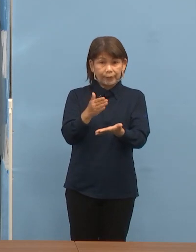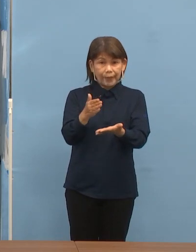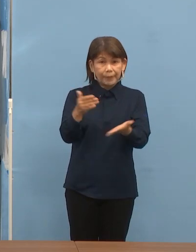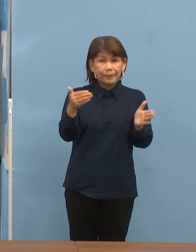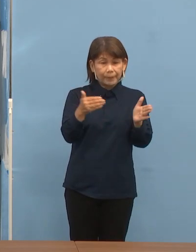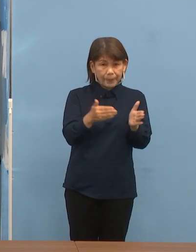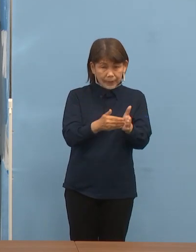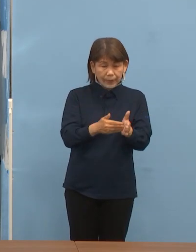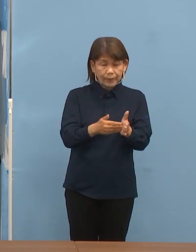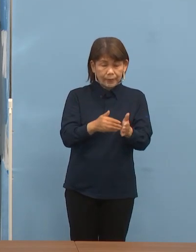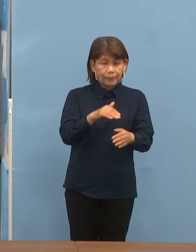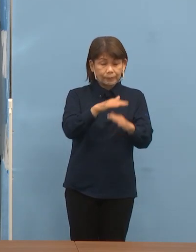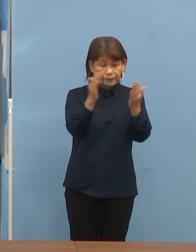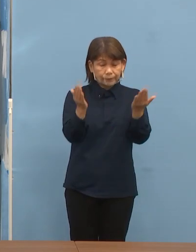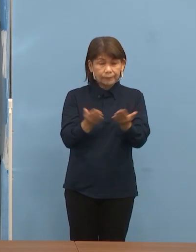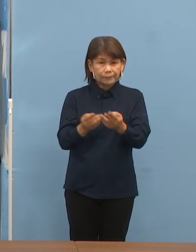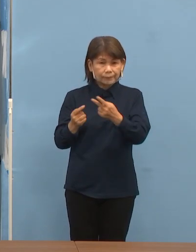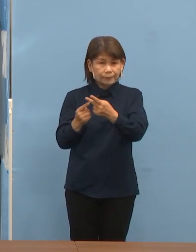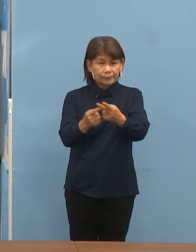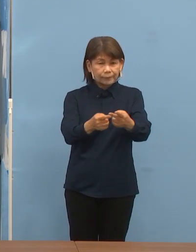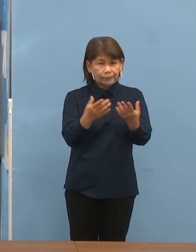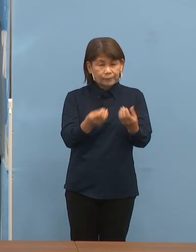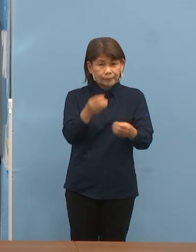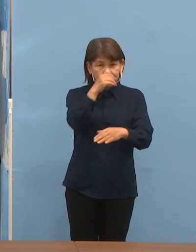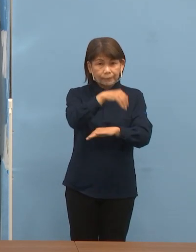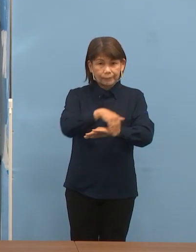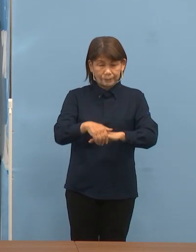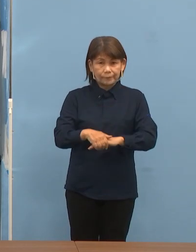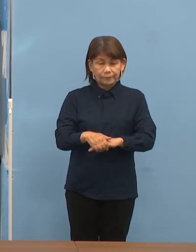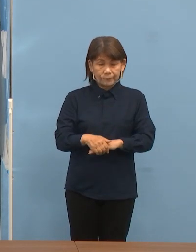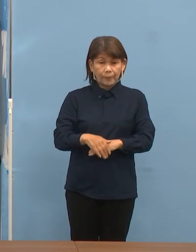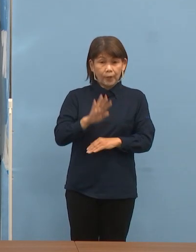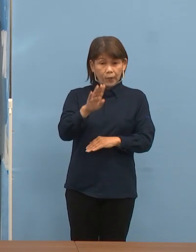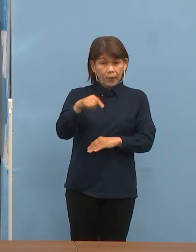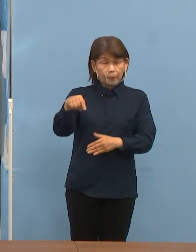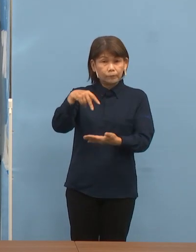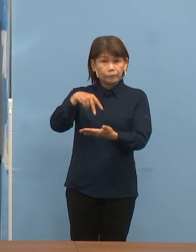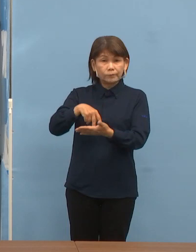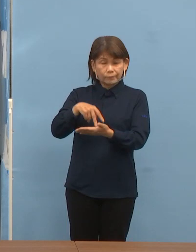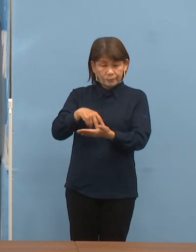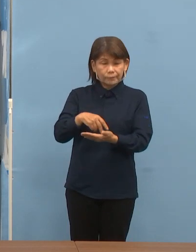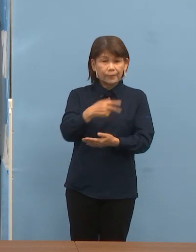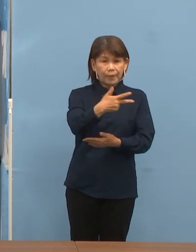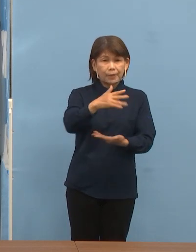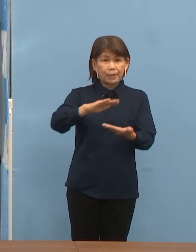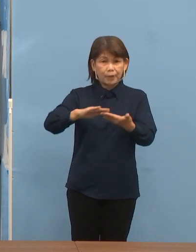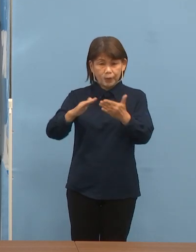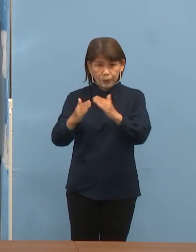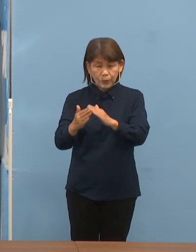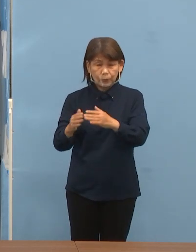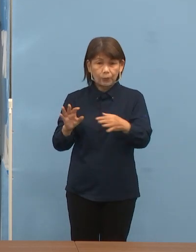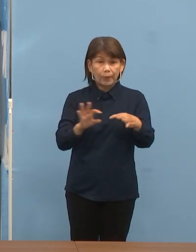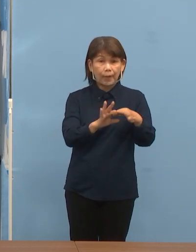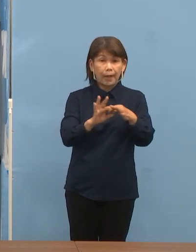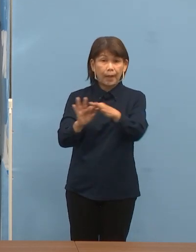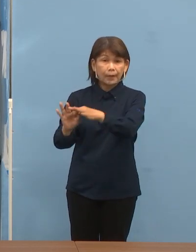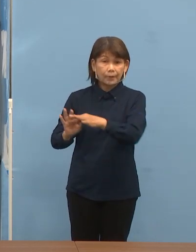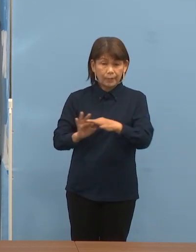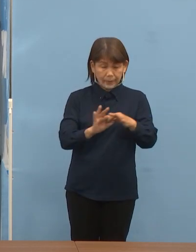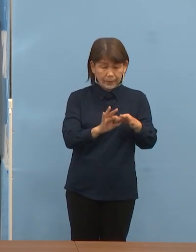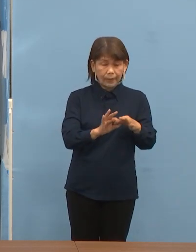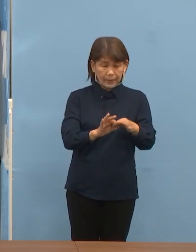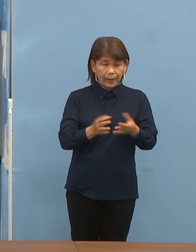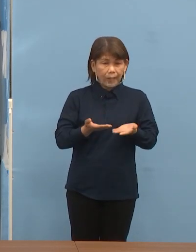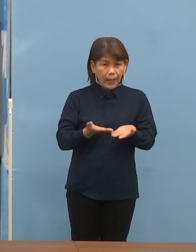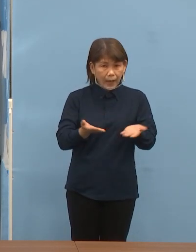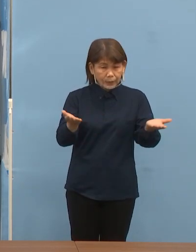。県としましてはですね、その市町としっかりと連携をしてですね、その配布であったり接種などについ